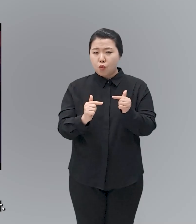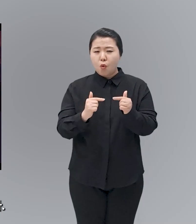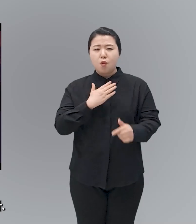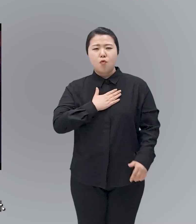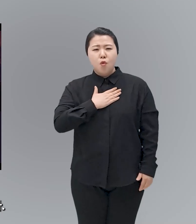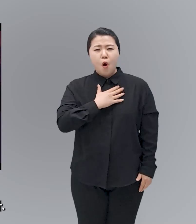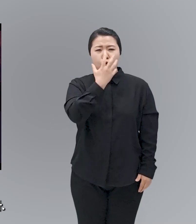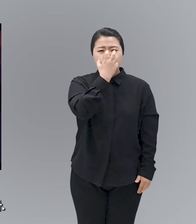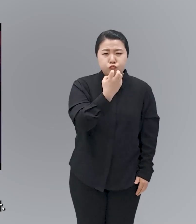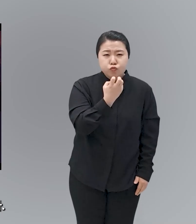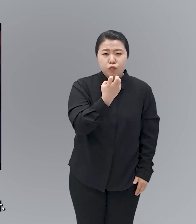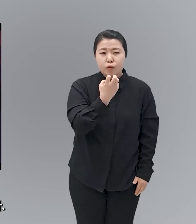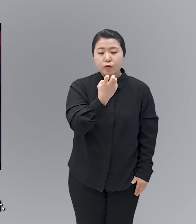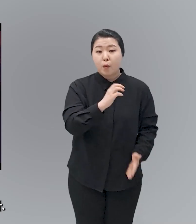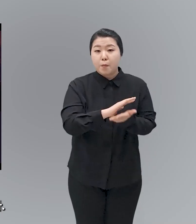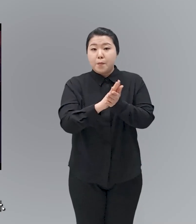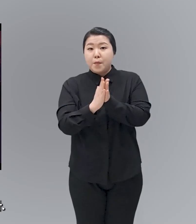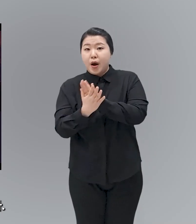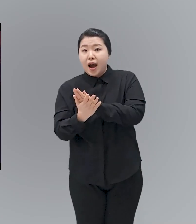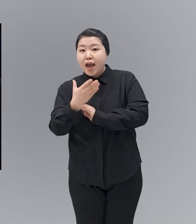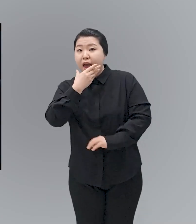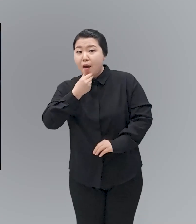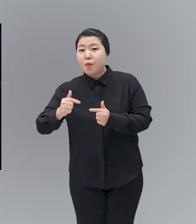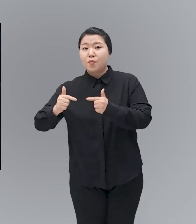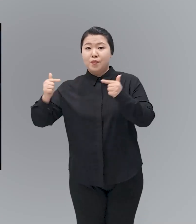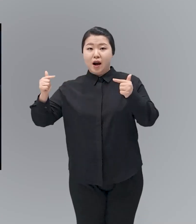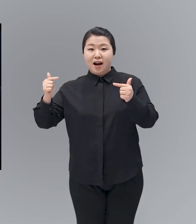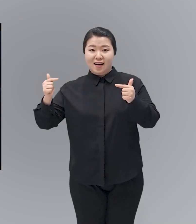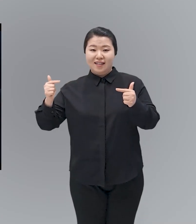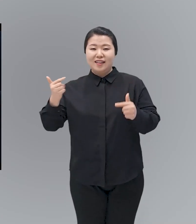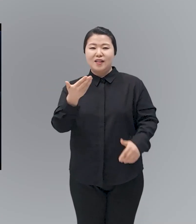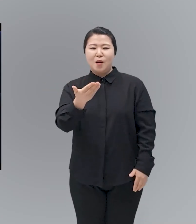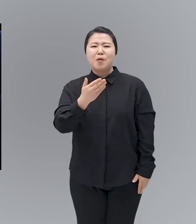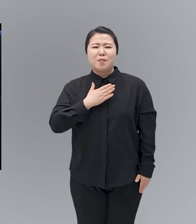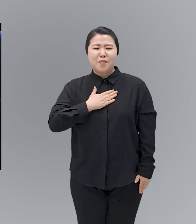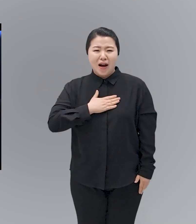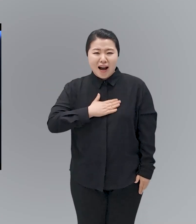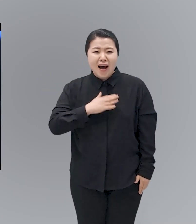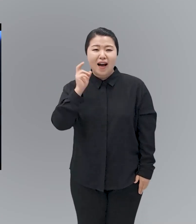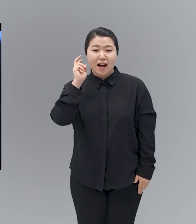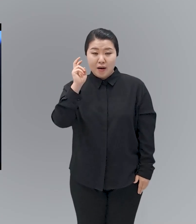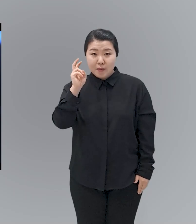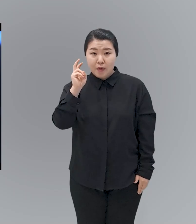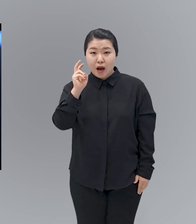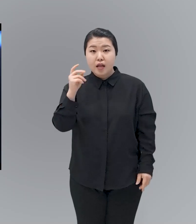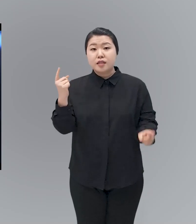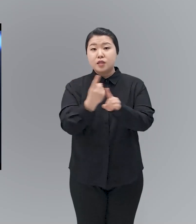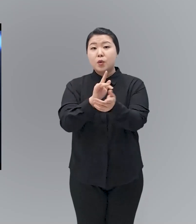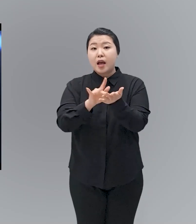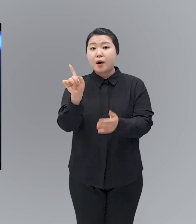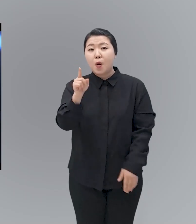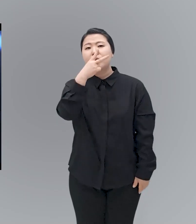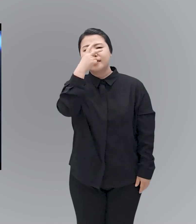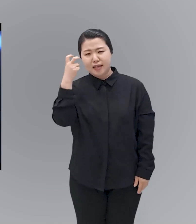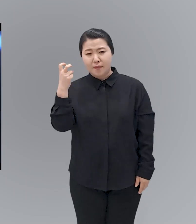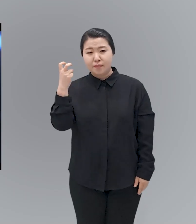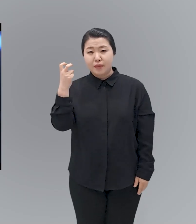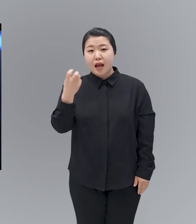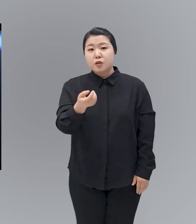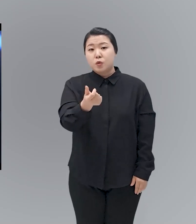who he wanted to lead Apple. And so that I have always felt the responsibility of. And I've